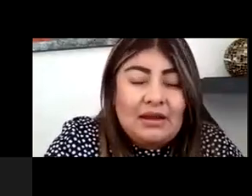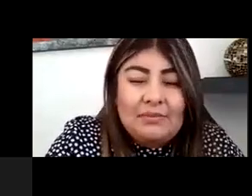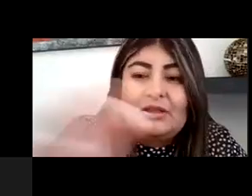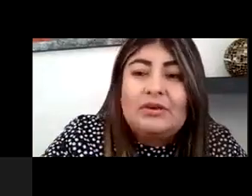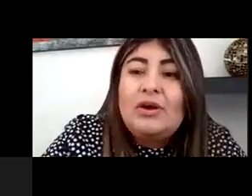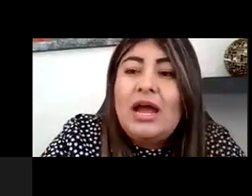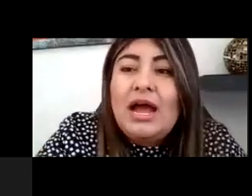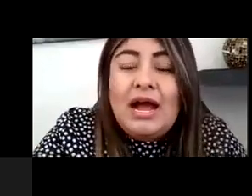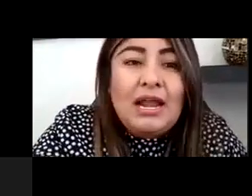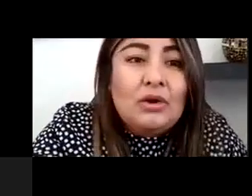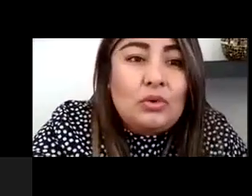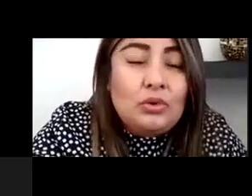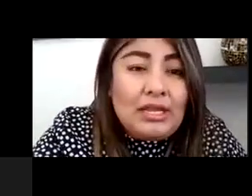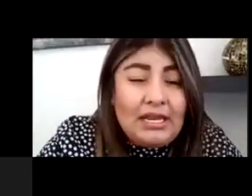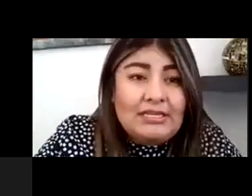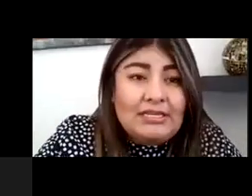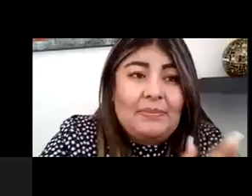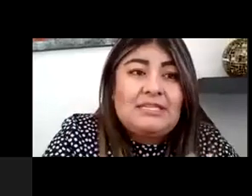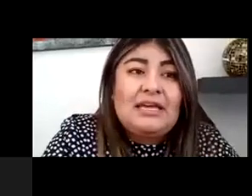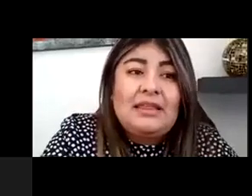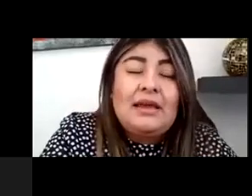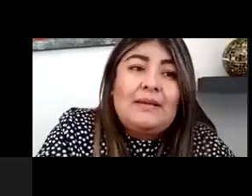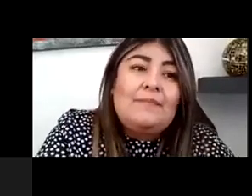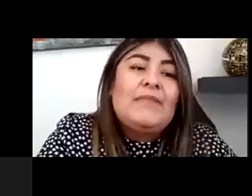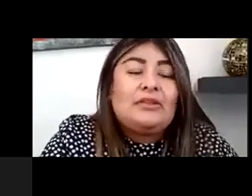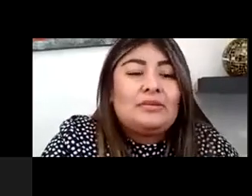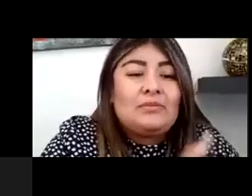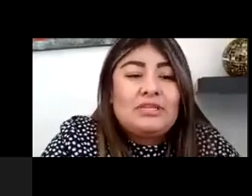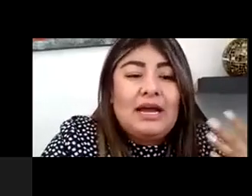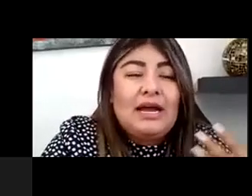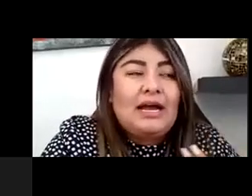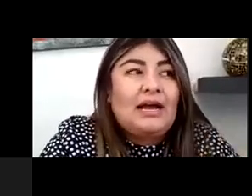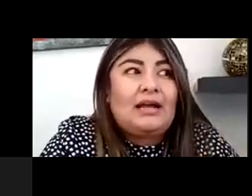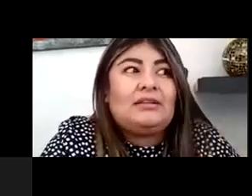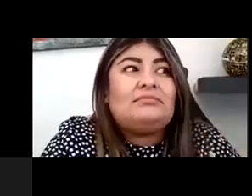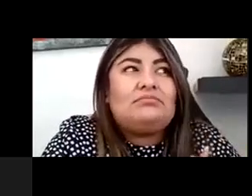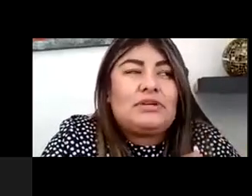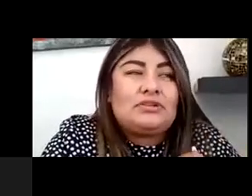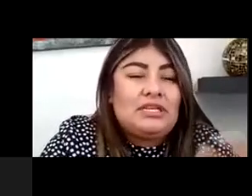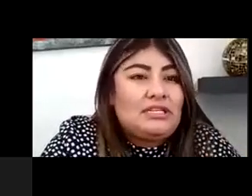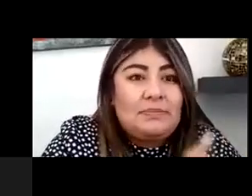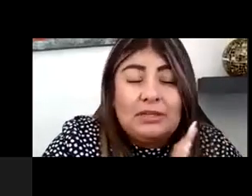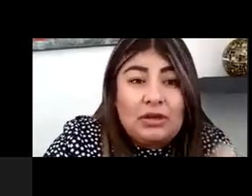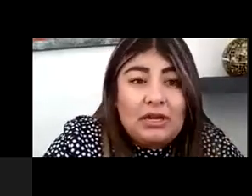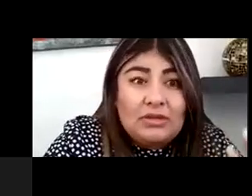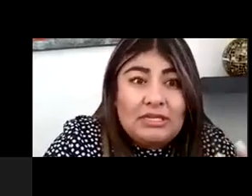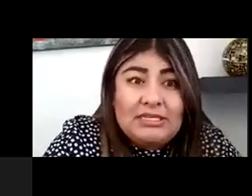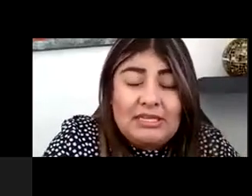Acercamiento a la Cultura de la Discapacidad, en donde vamos a disipar todas las dudas que se tengan